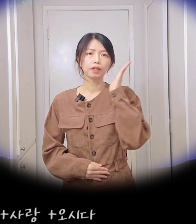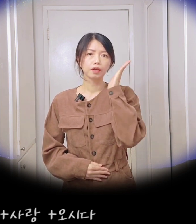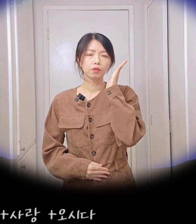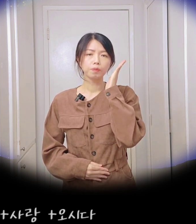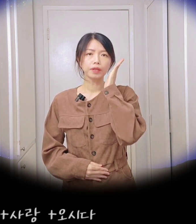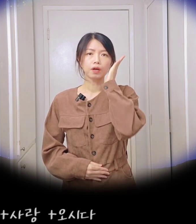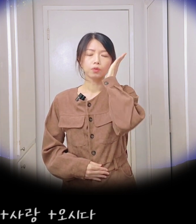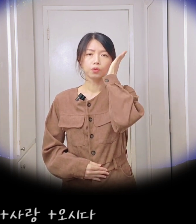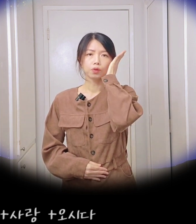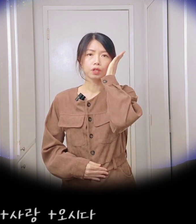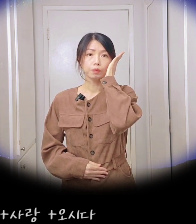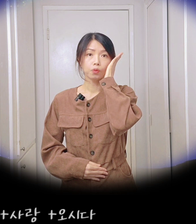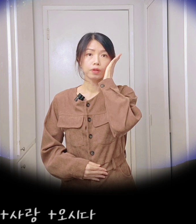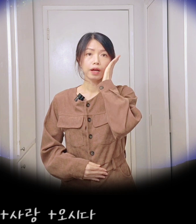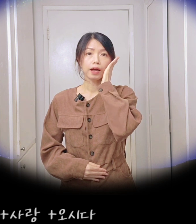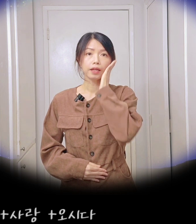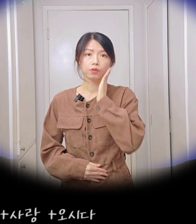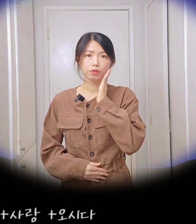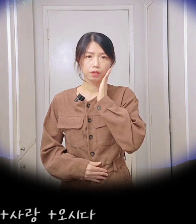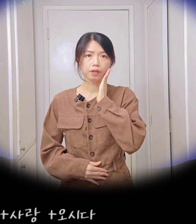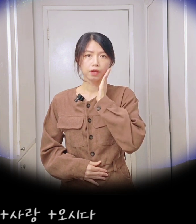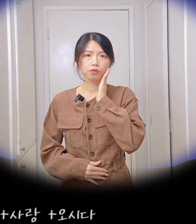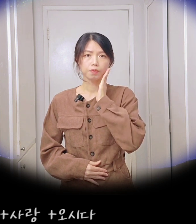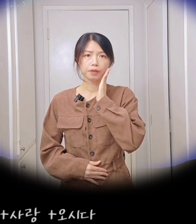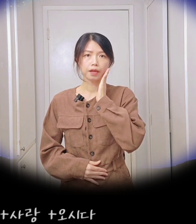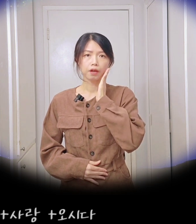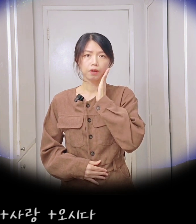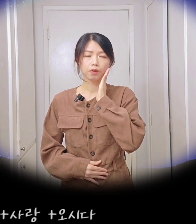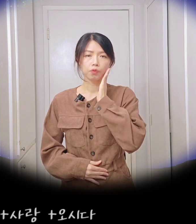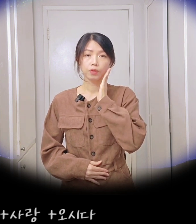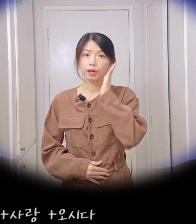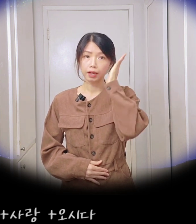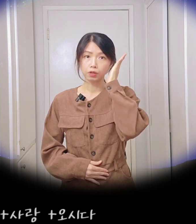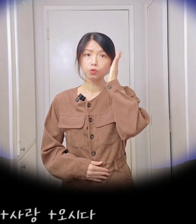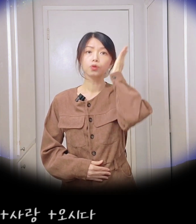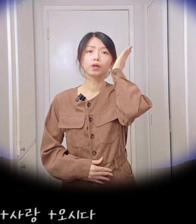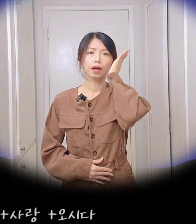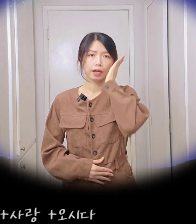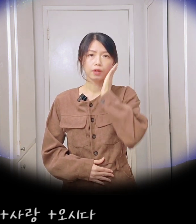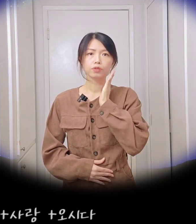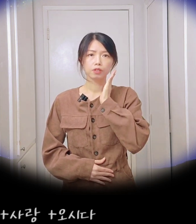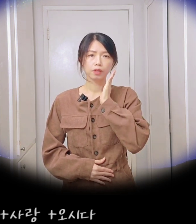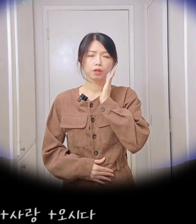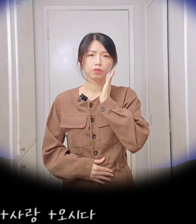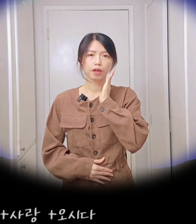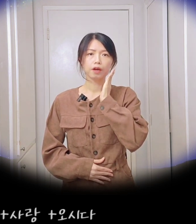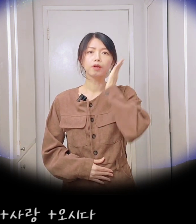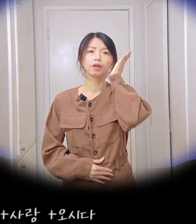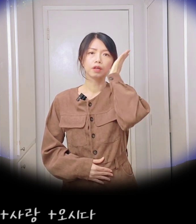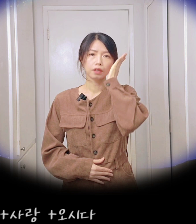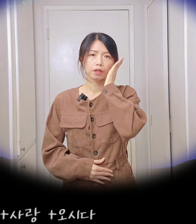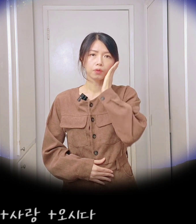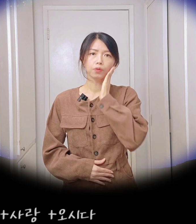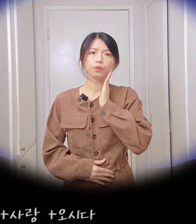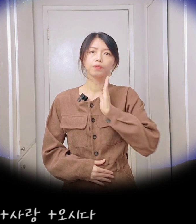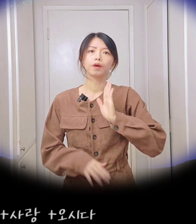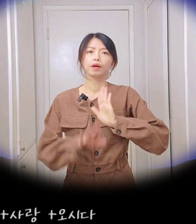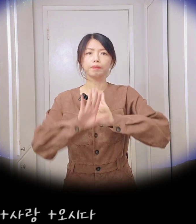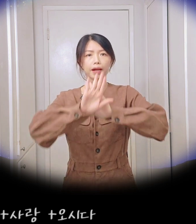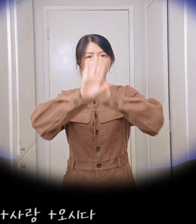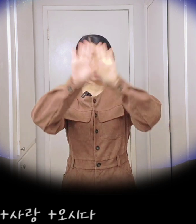수어는 손바닥으로 이 볼을 아래로 스쳐 내려주시면 돼요. 위가 아니고 아래로 스쳐 내려주세요.